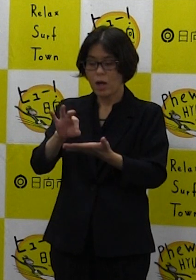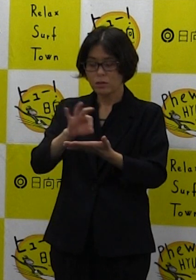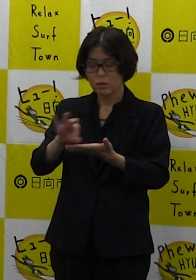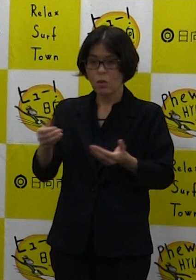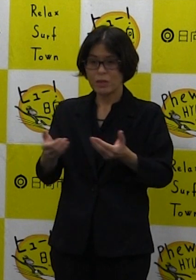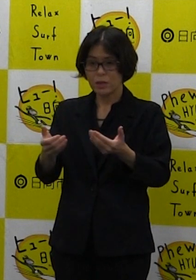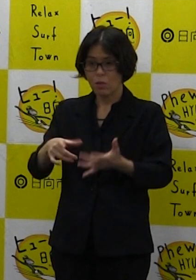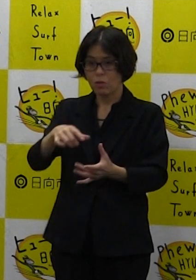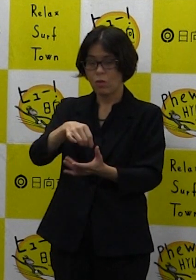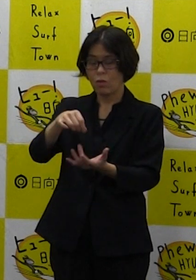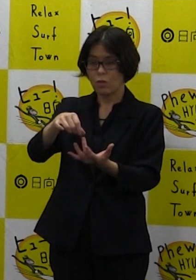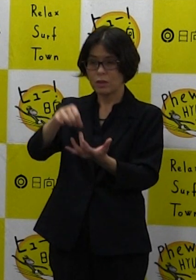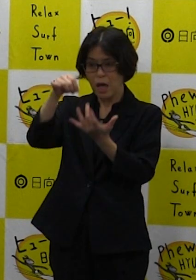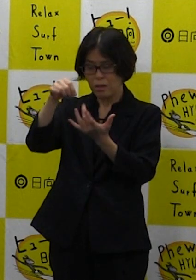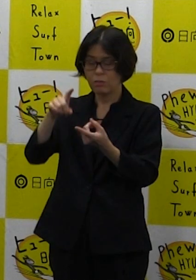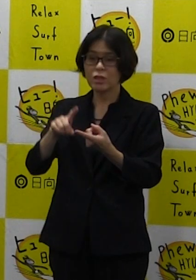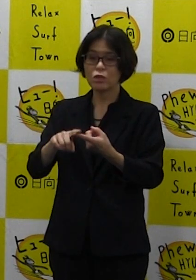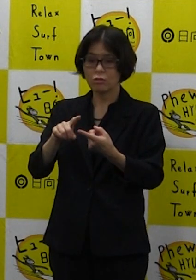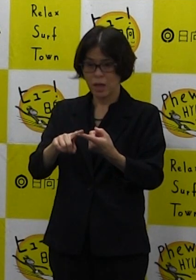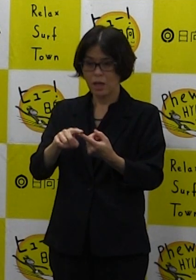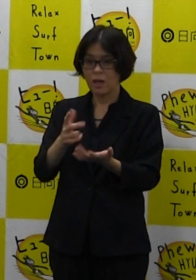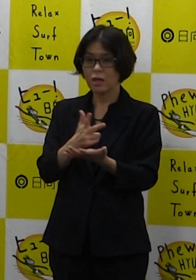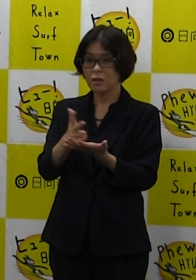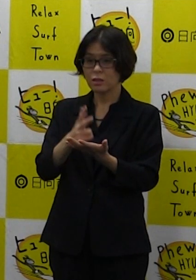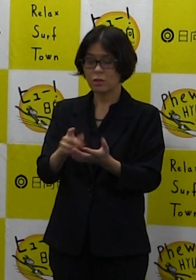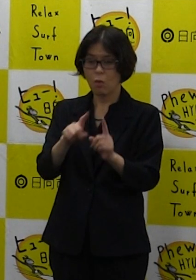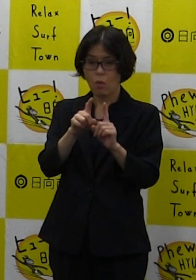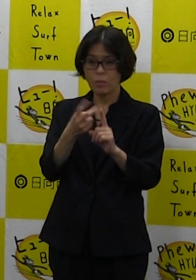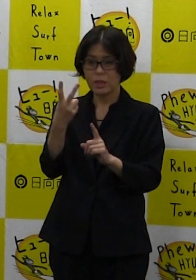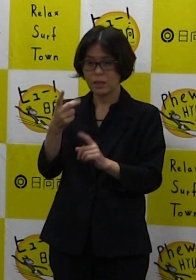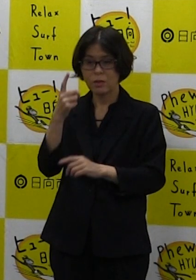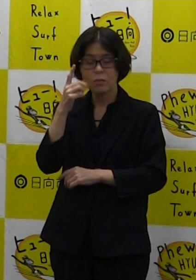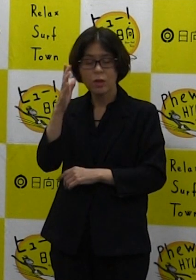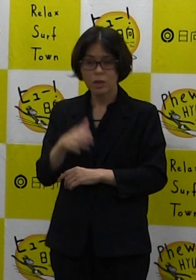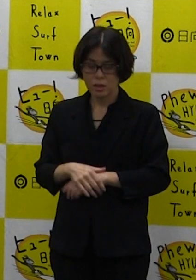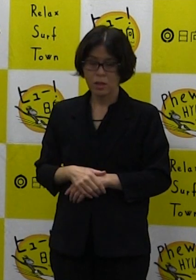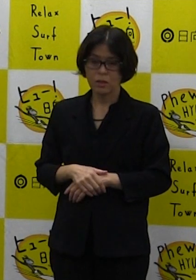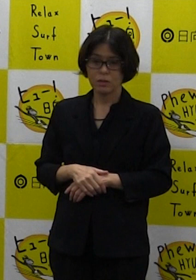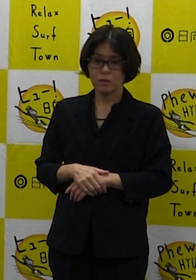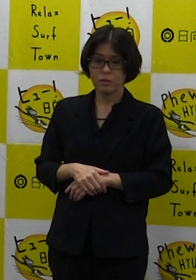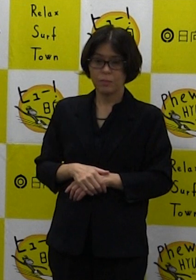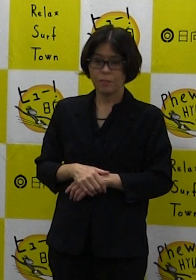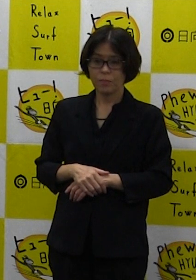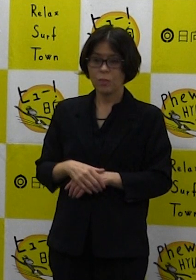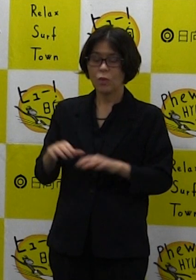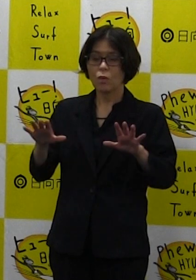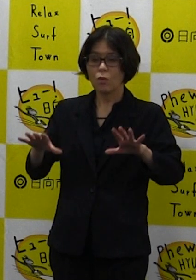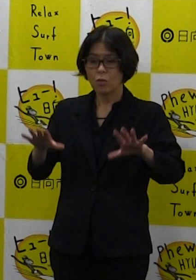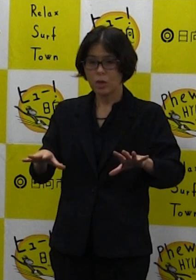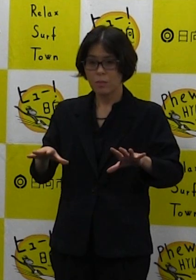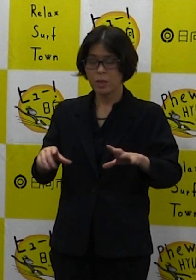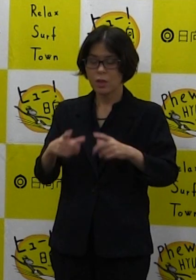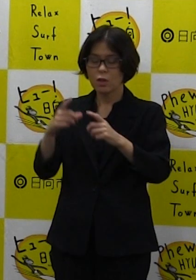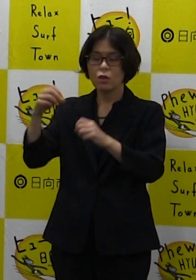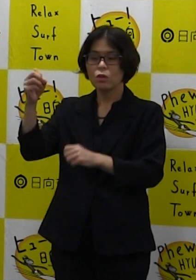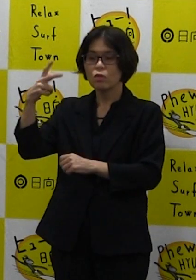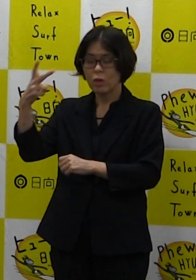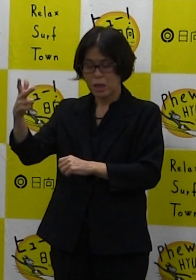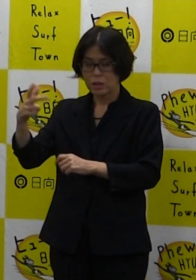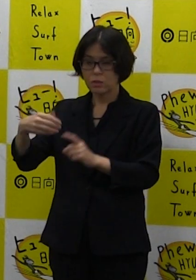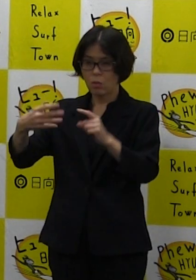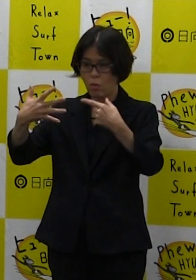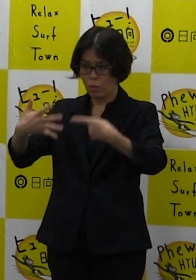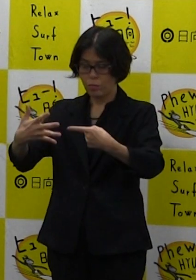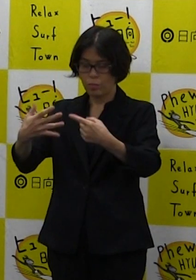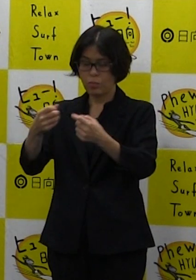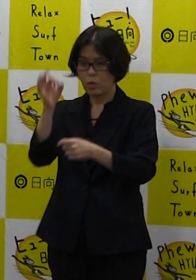資料にをご覧くださいこの度日向市一般社団法人日向市観光